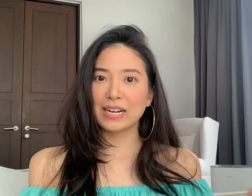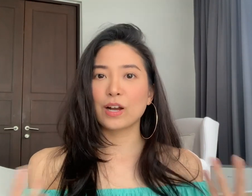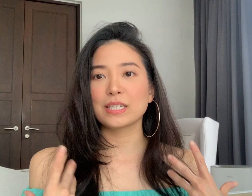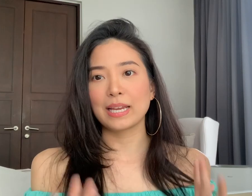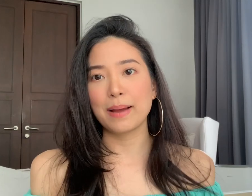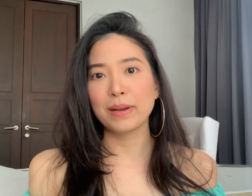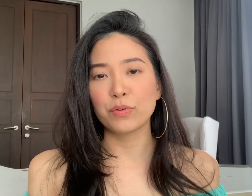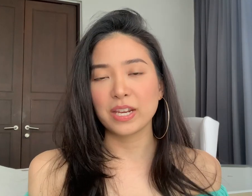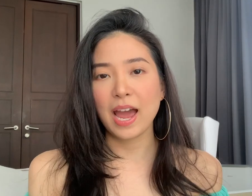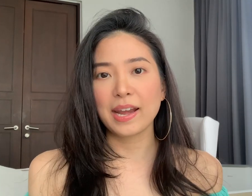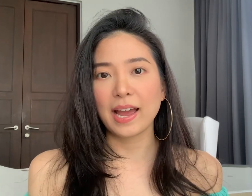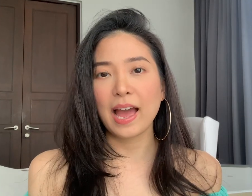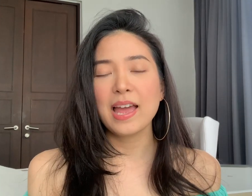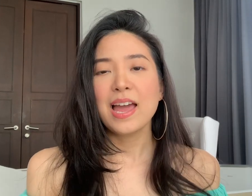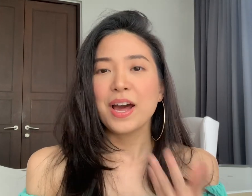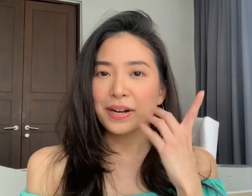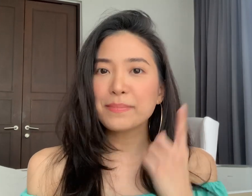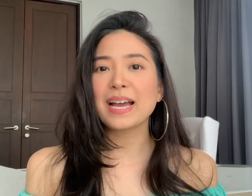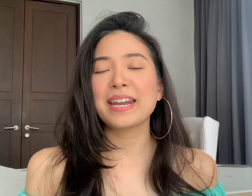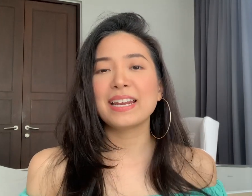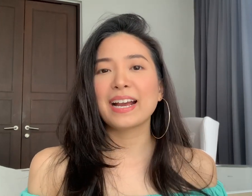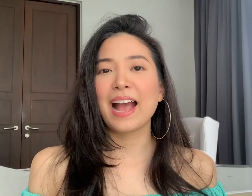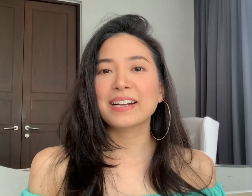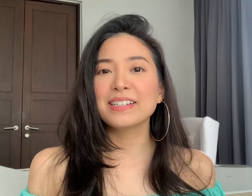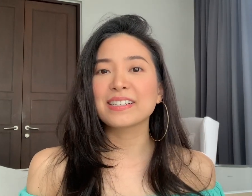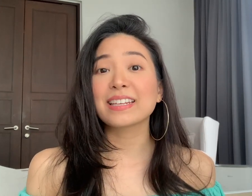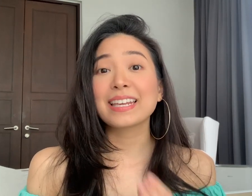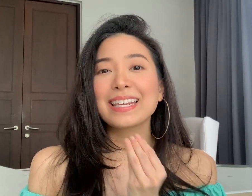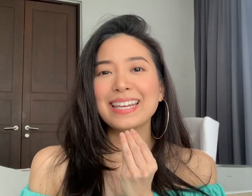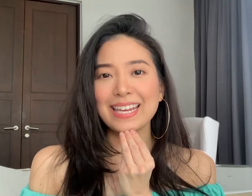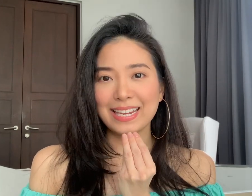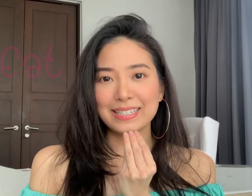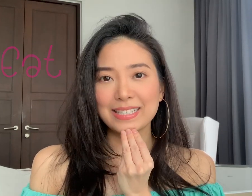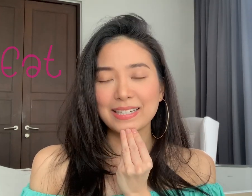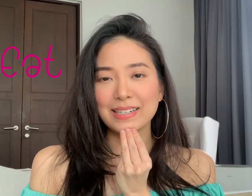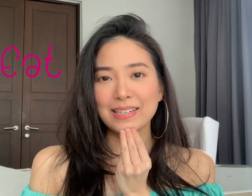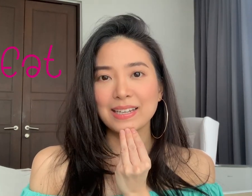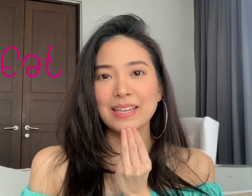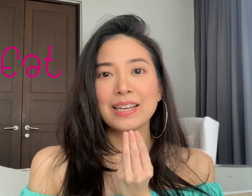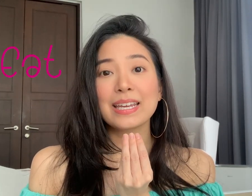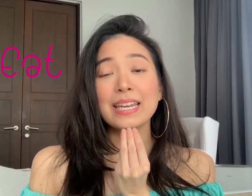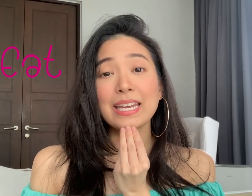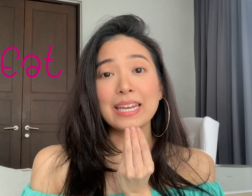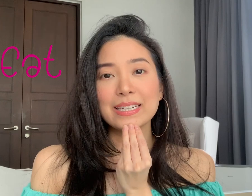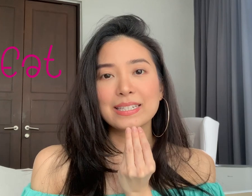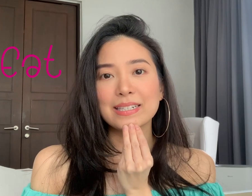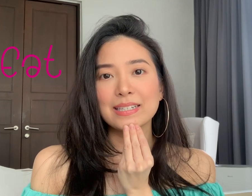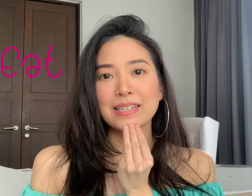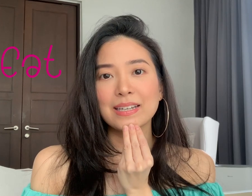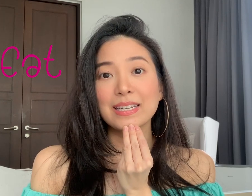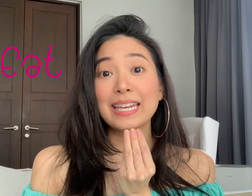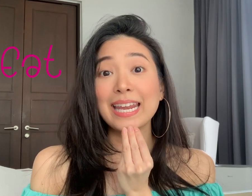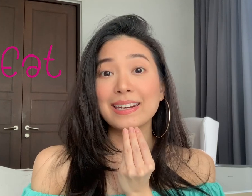ควไดเรื่ก jouคือ Eat Eatกิน